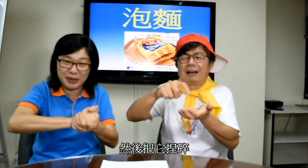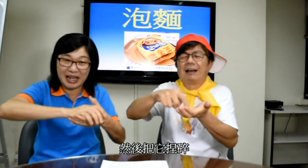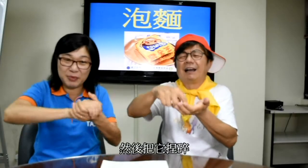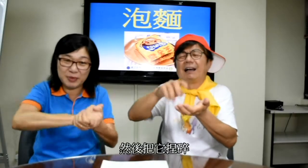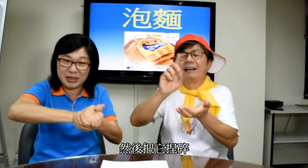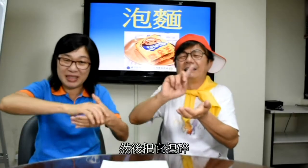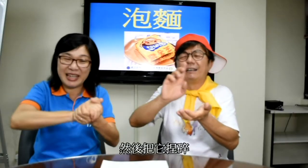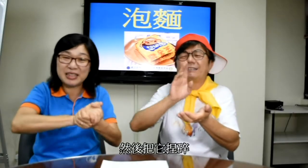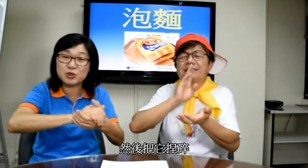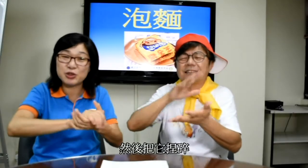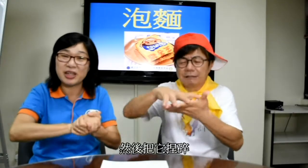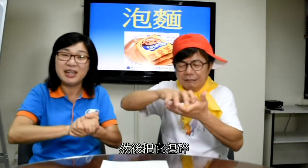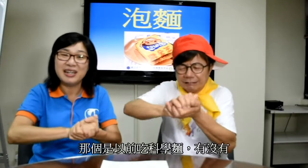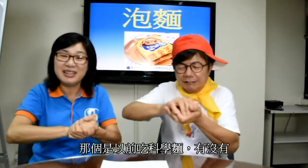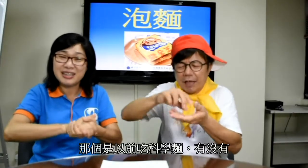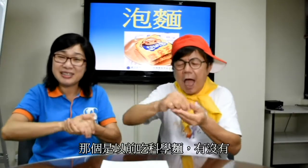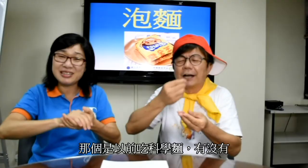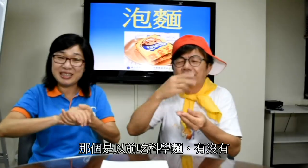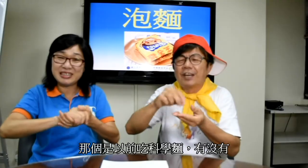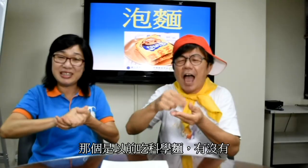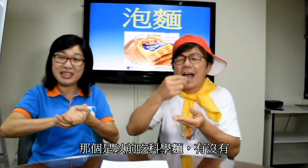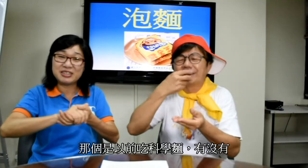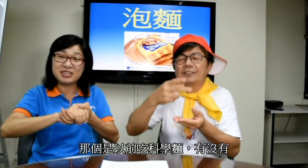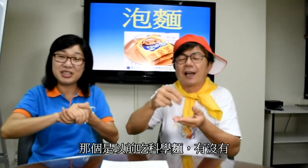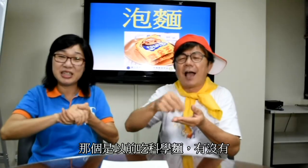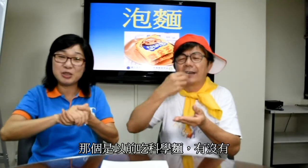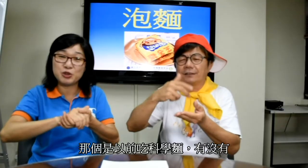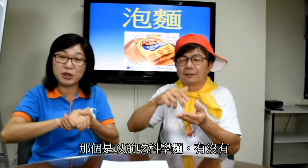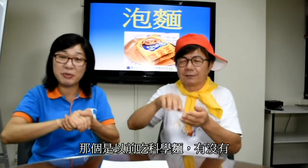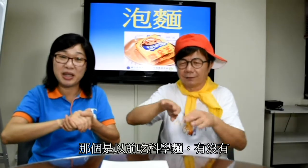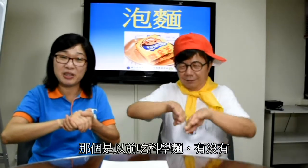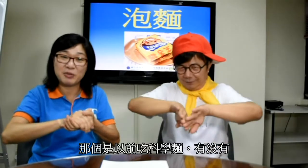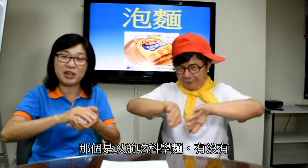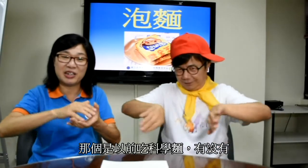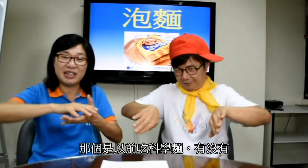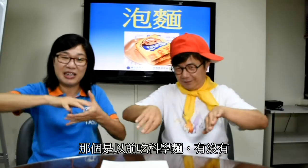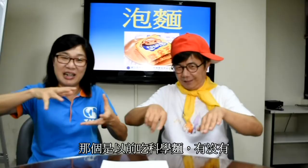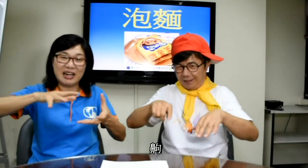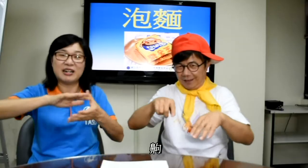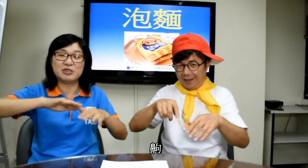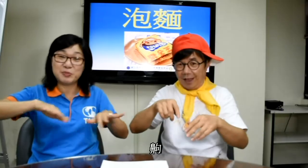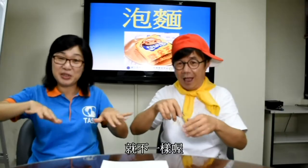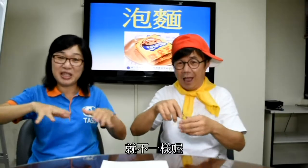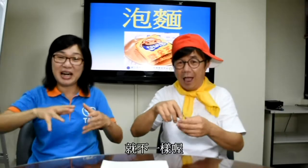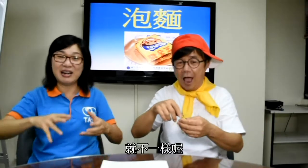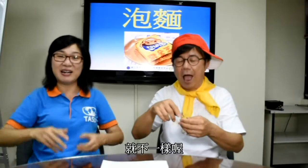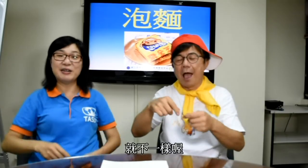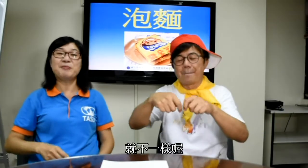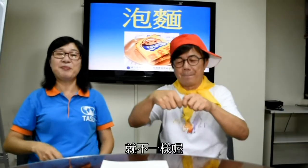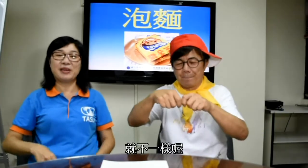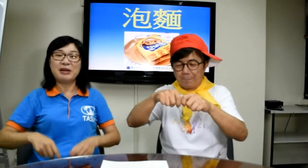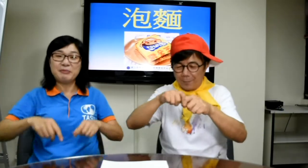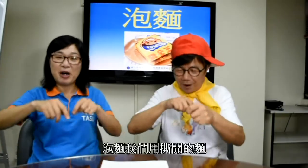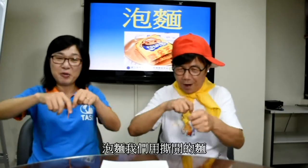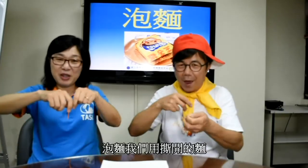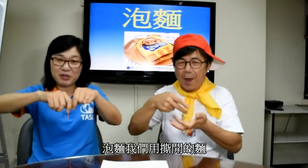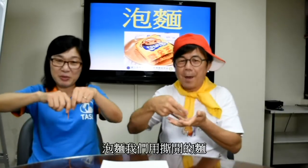它捏碎，那个是以前吃科学面有没有？好，就不一样哦。泡面我们用